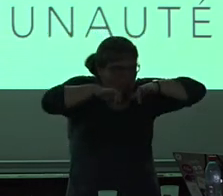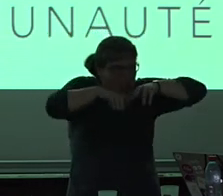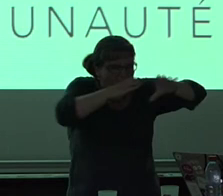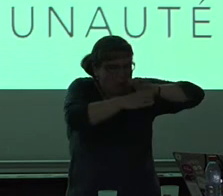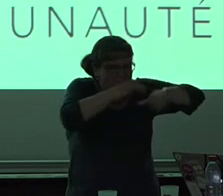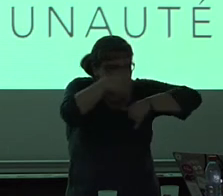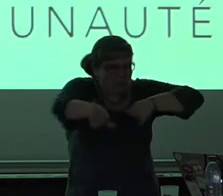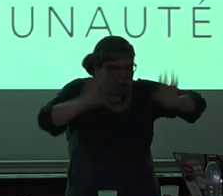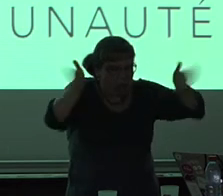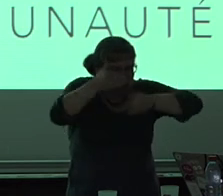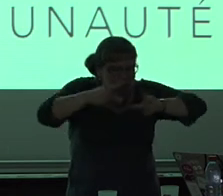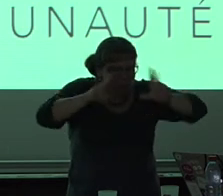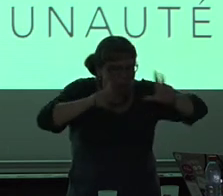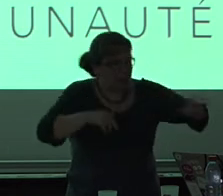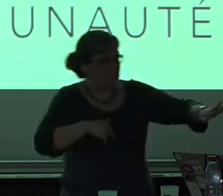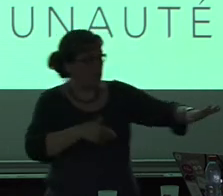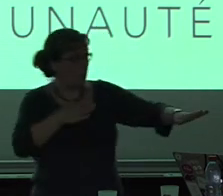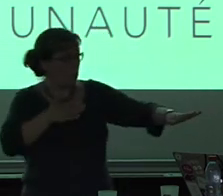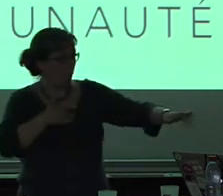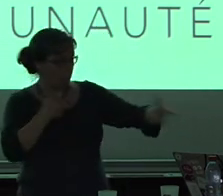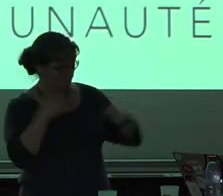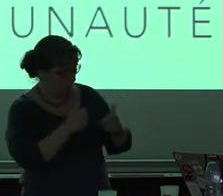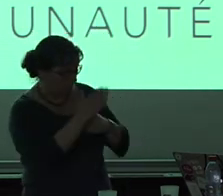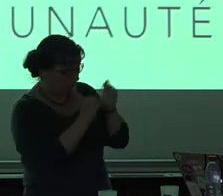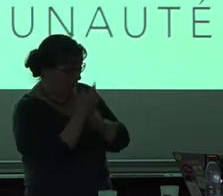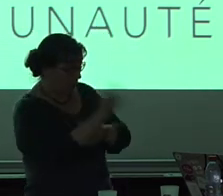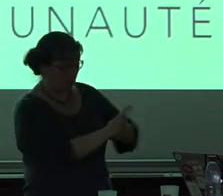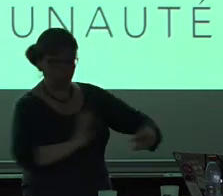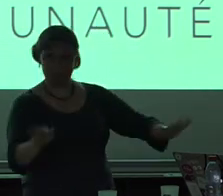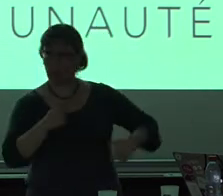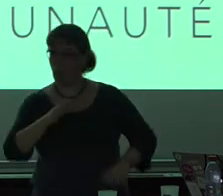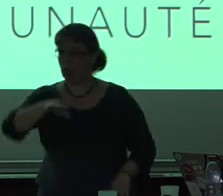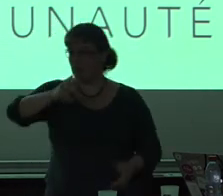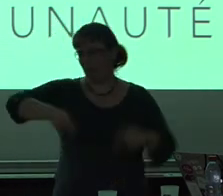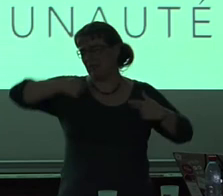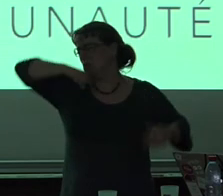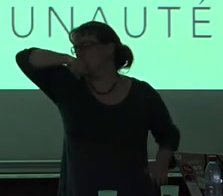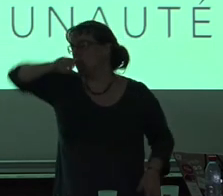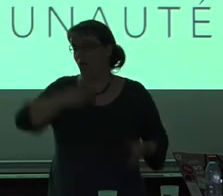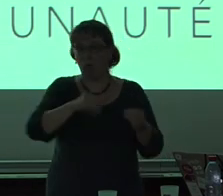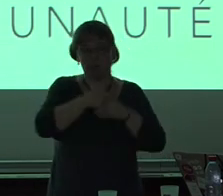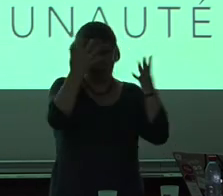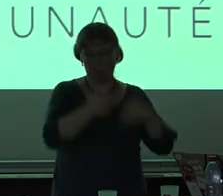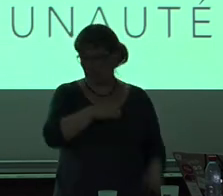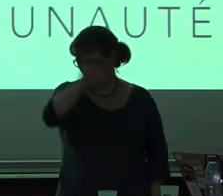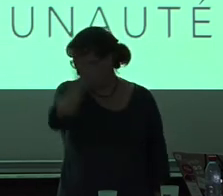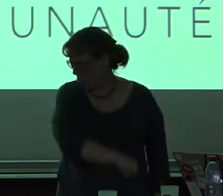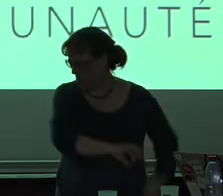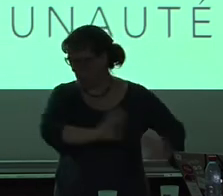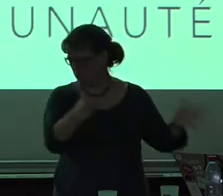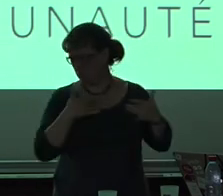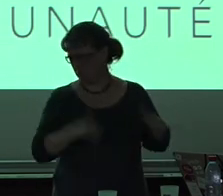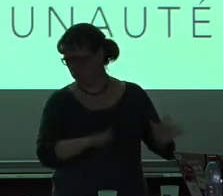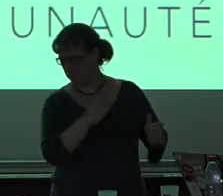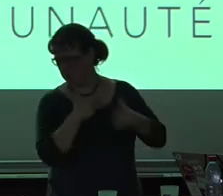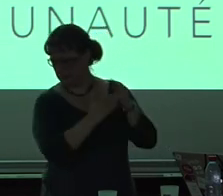quoi. Et moi, je me disais, mais non, moi, j'adore la vie, j'aime communiquer. En plus, je suis nulle en maths, pourquoi je deviendrais dev? C'est pas pour moi. Et